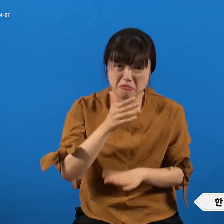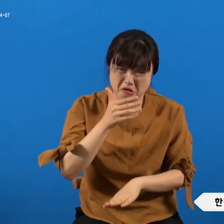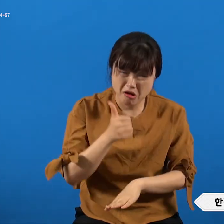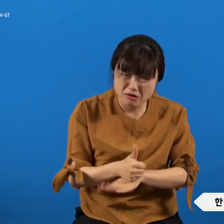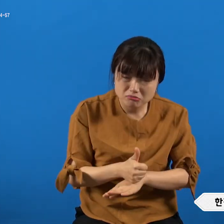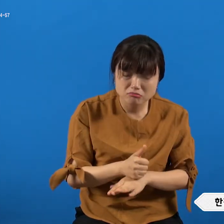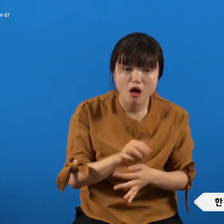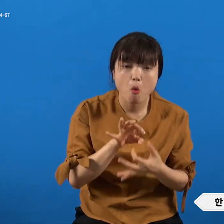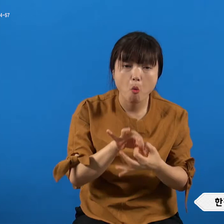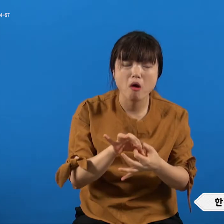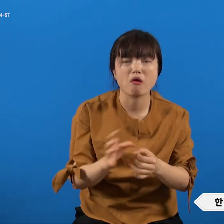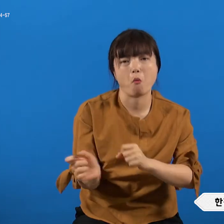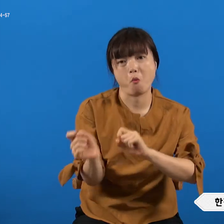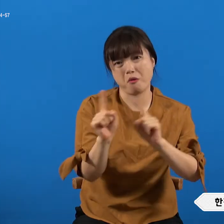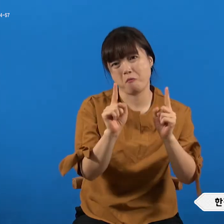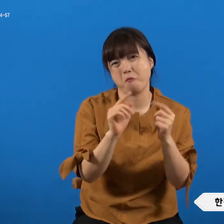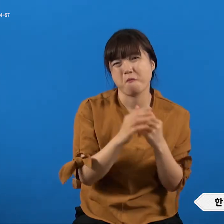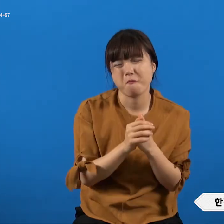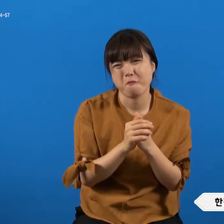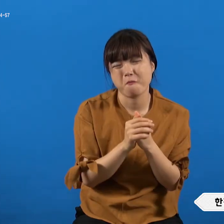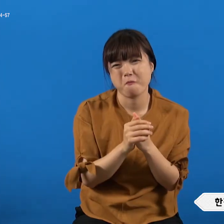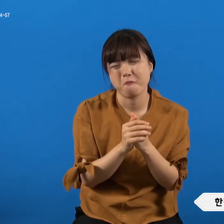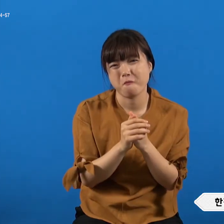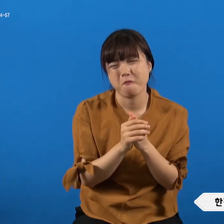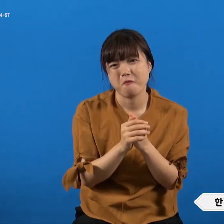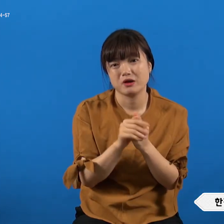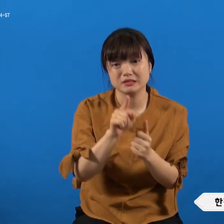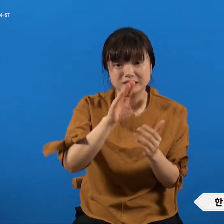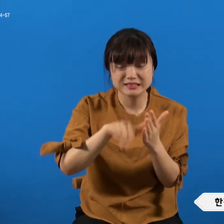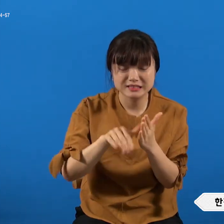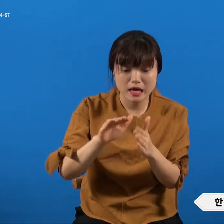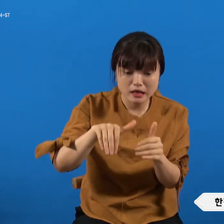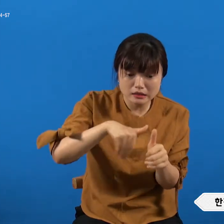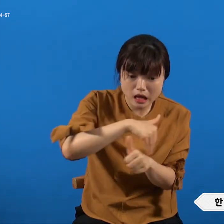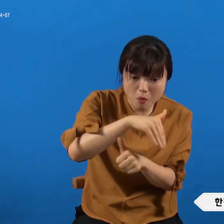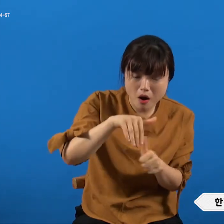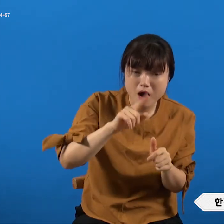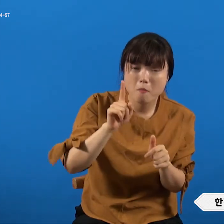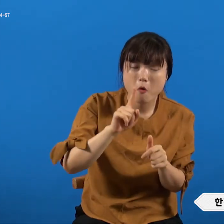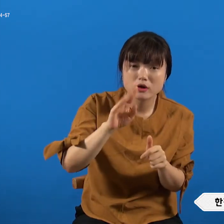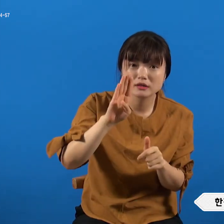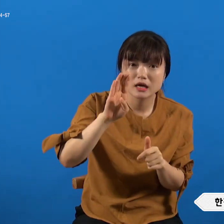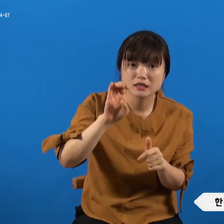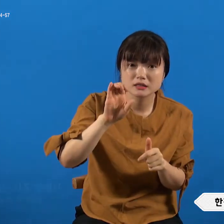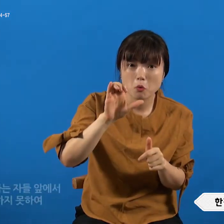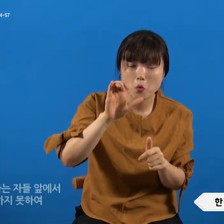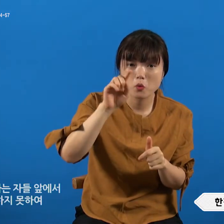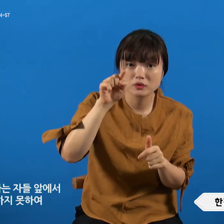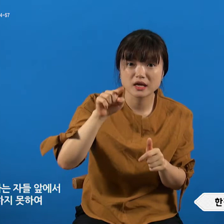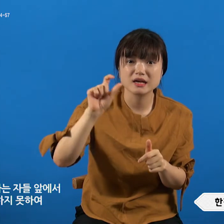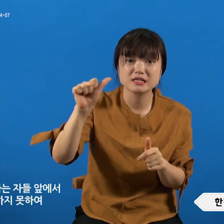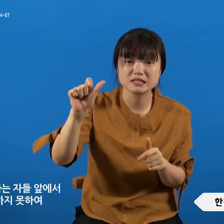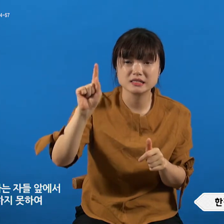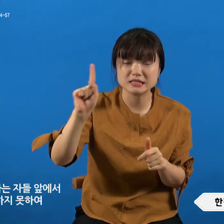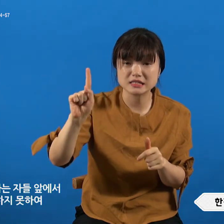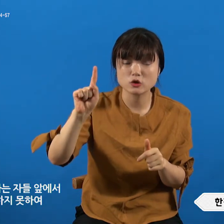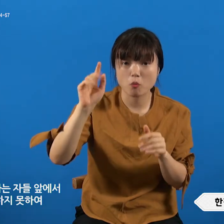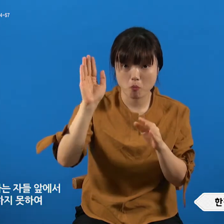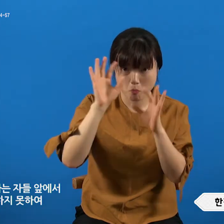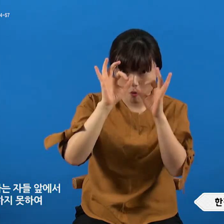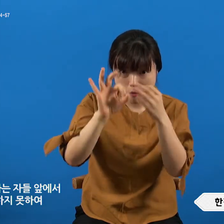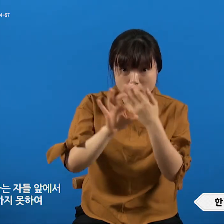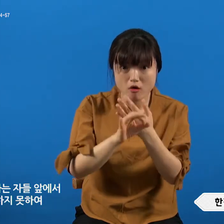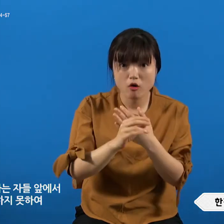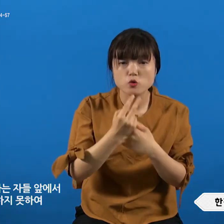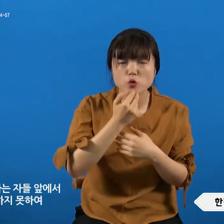마침내 관계를 회복하게 됐는데 그때의 장면을 이렇게 말씀합니다. 45장 1절부터 보면